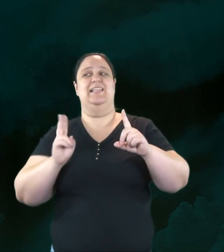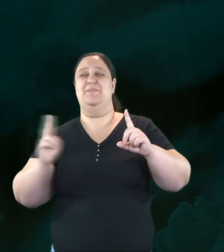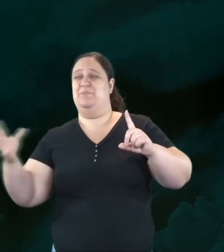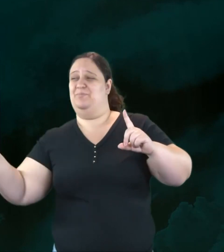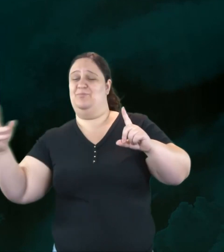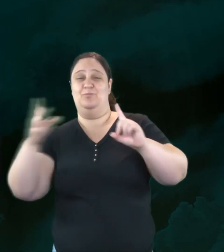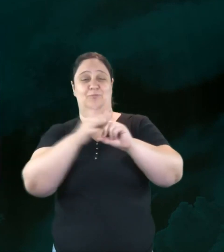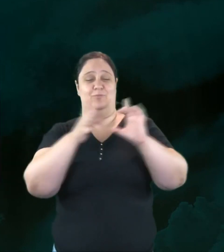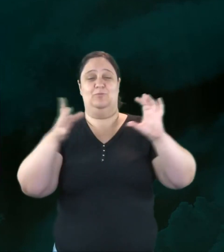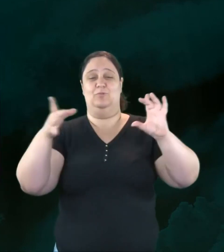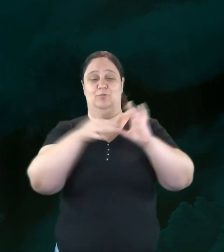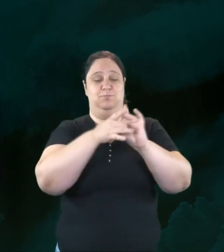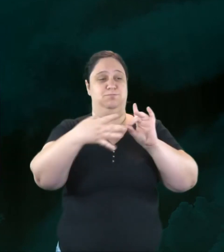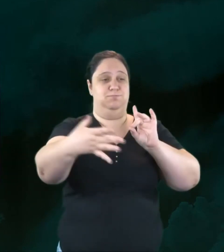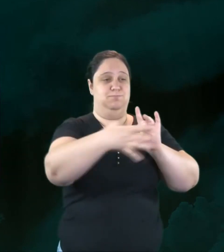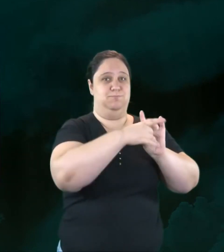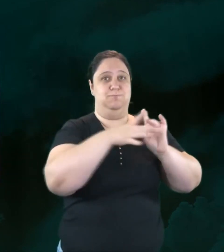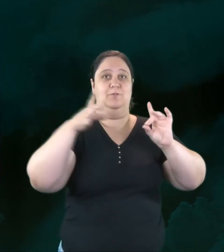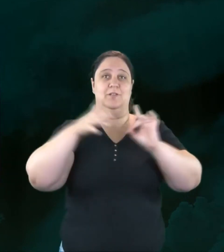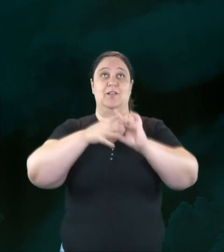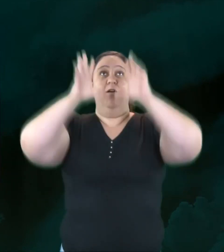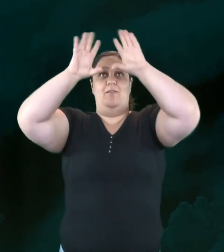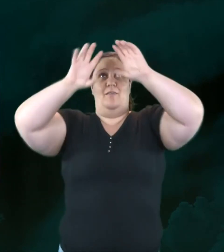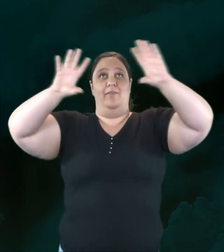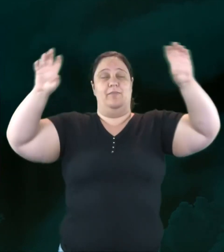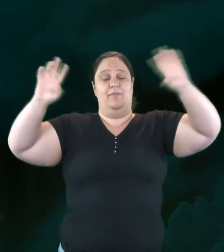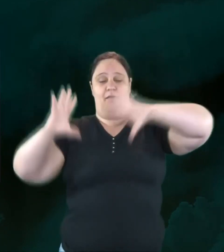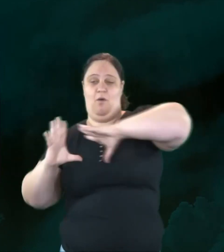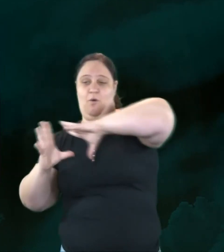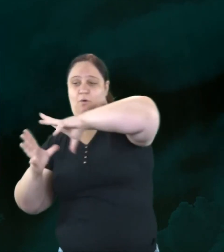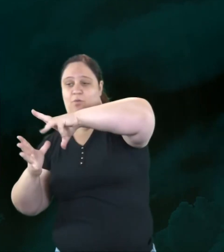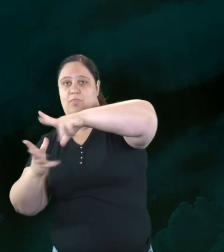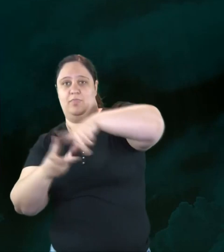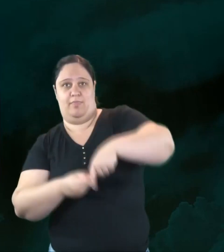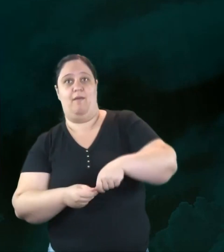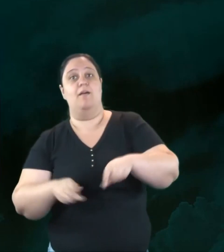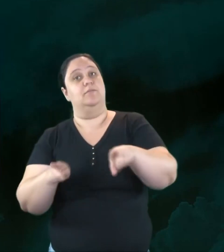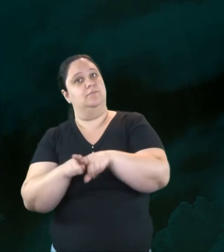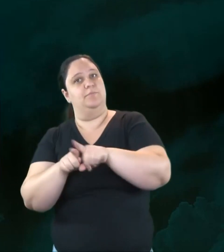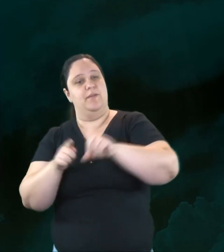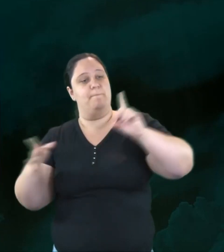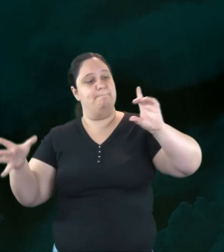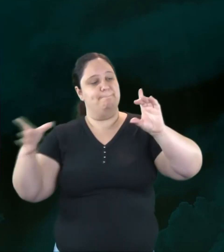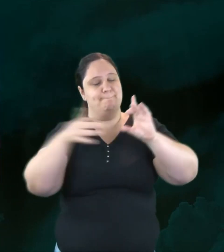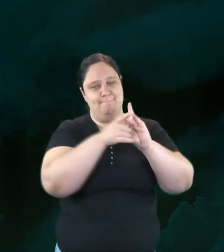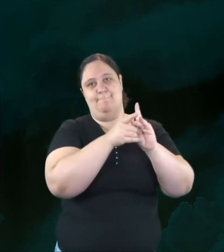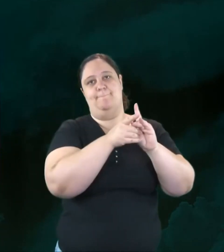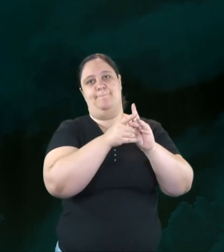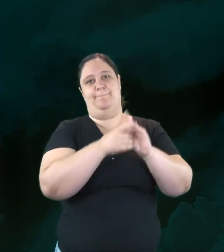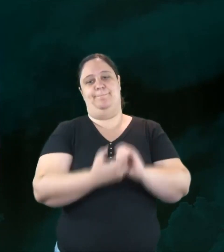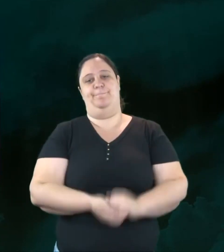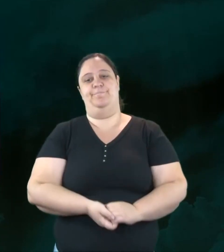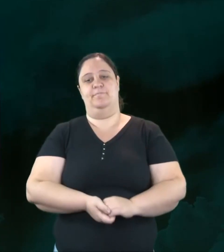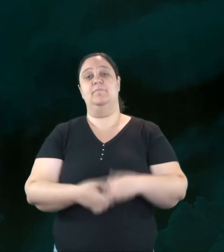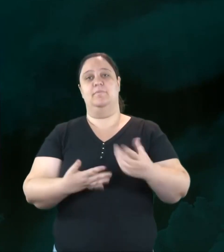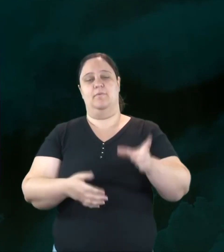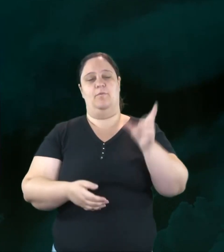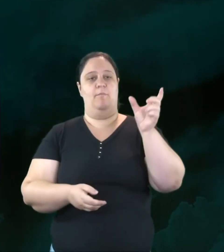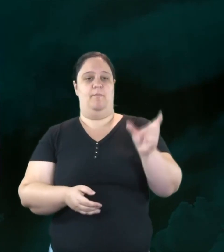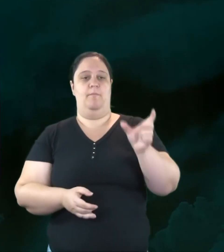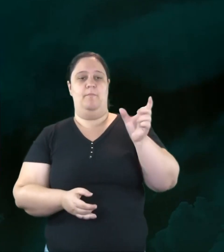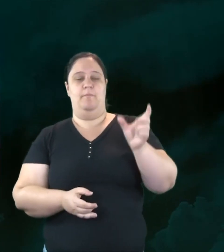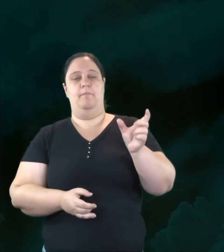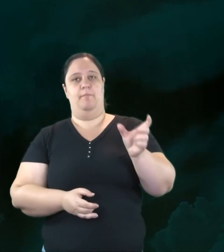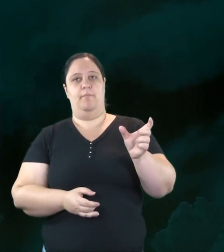as coisas, tanto as do céu como as da terra. E essa palavra convergir